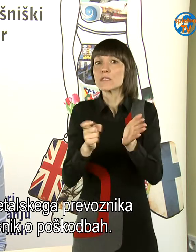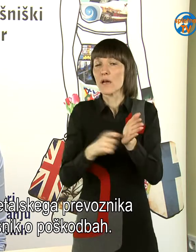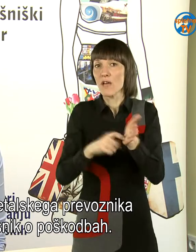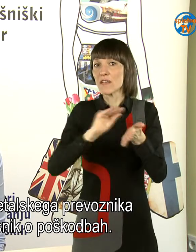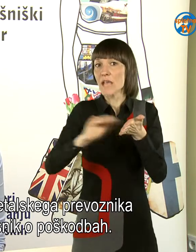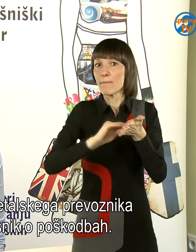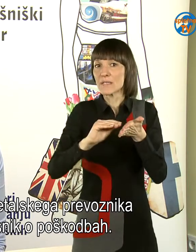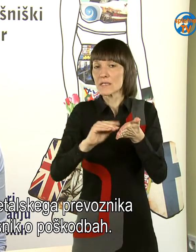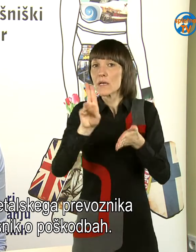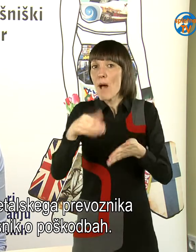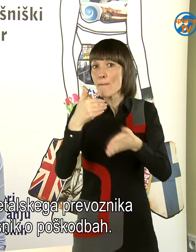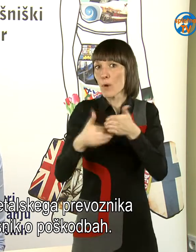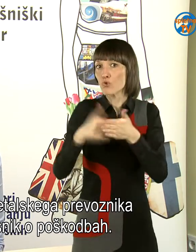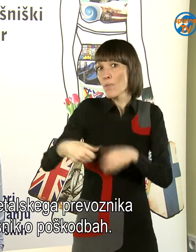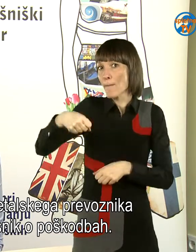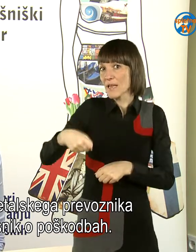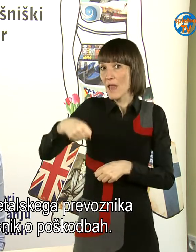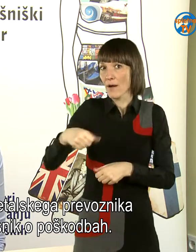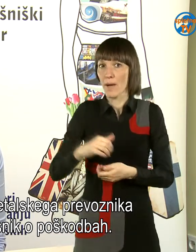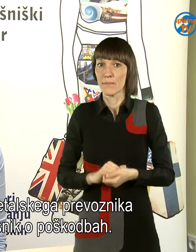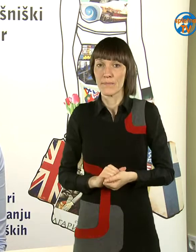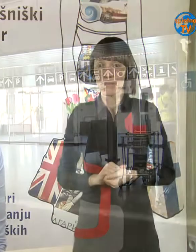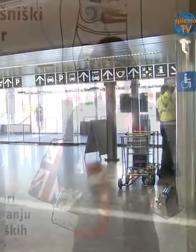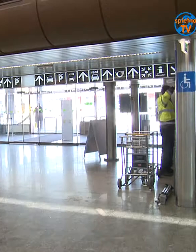zahtevajte zapisnik o poškodbah.